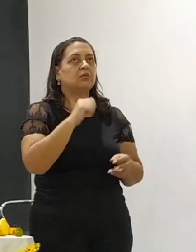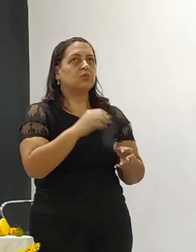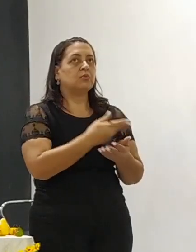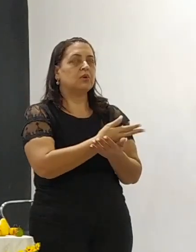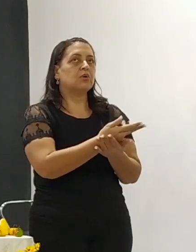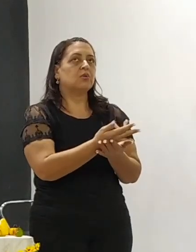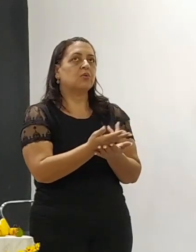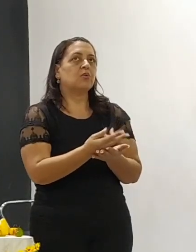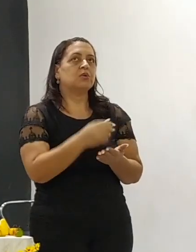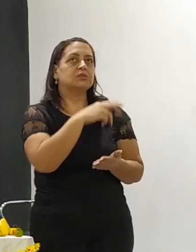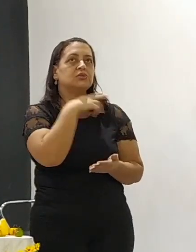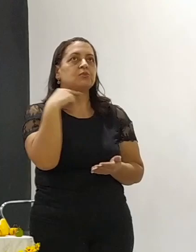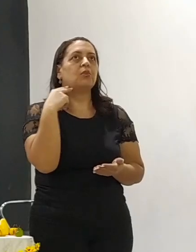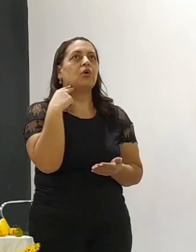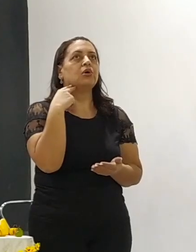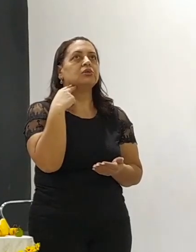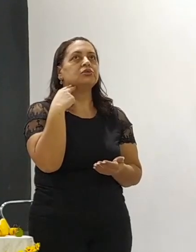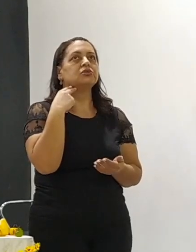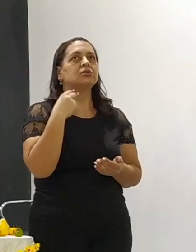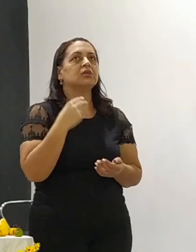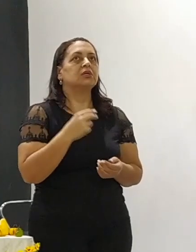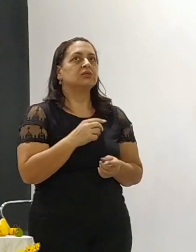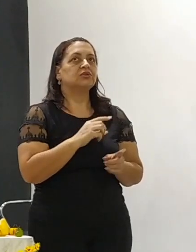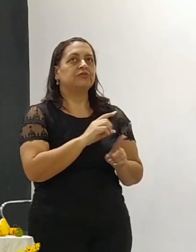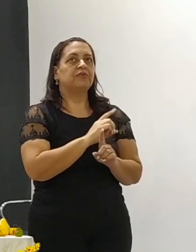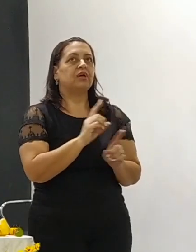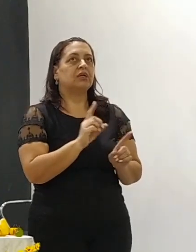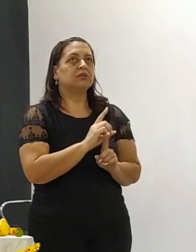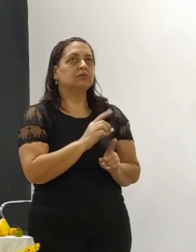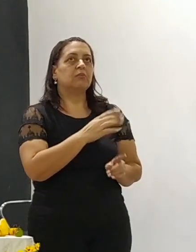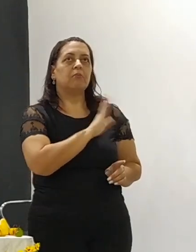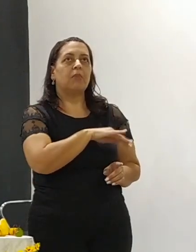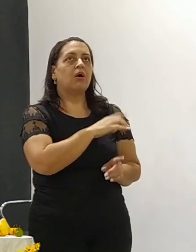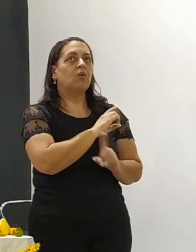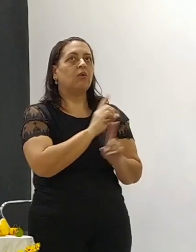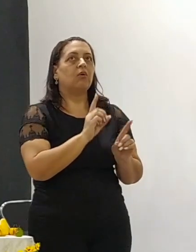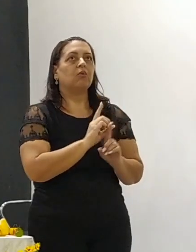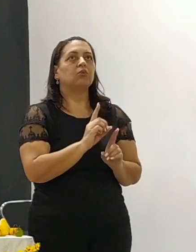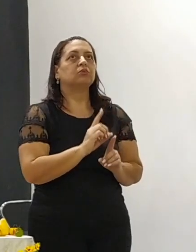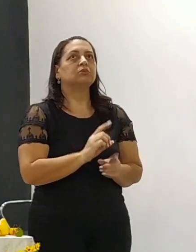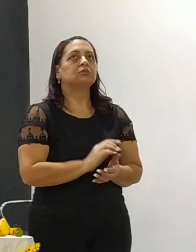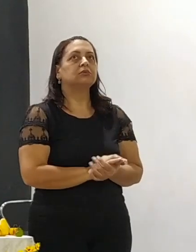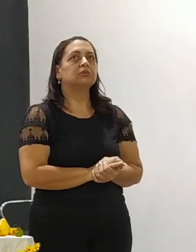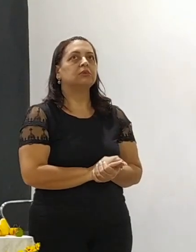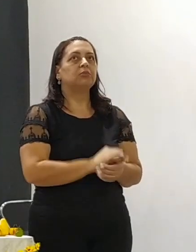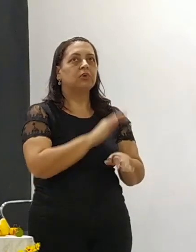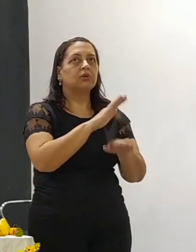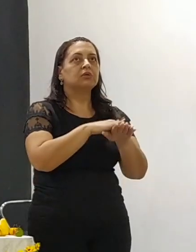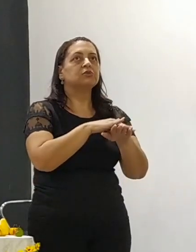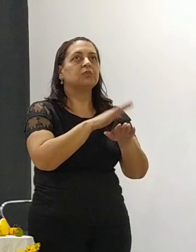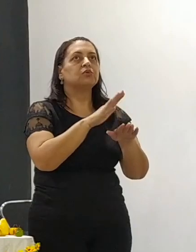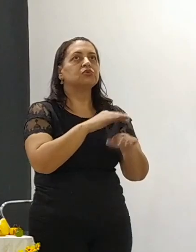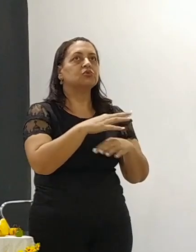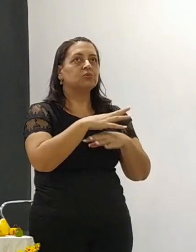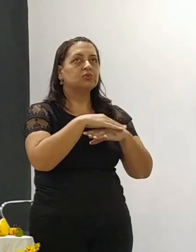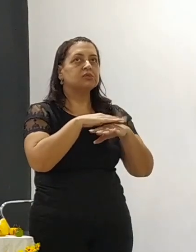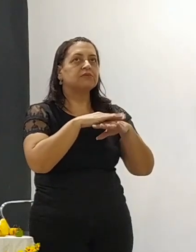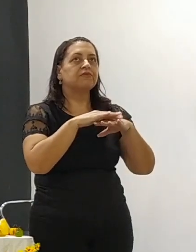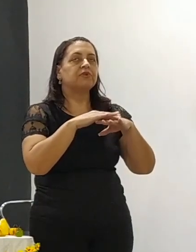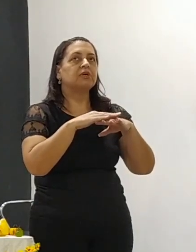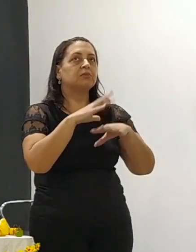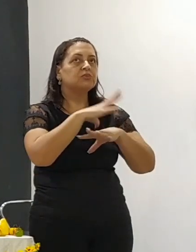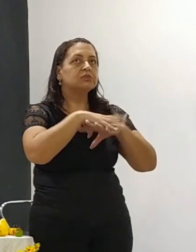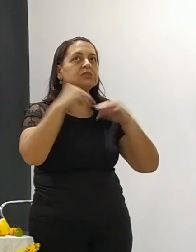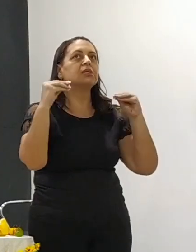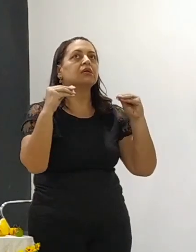algum. Imporão as mãos sobre os enfermos e os curarão. Da mesma forma que